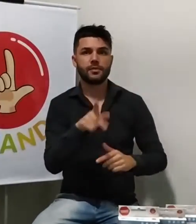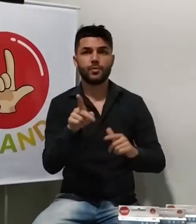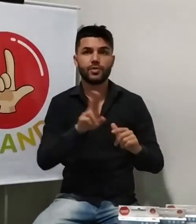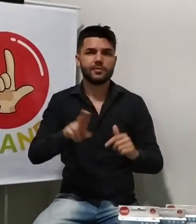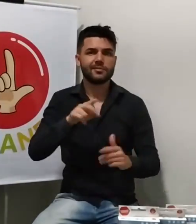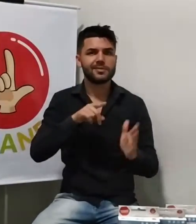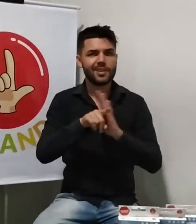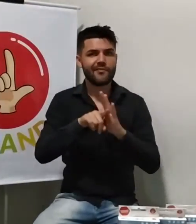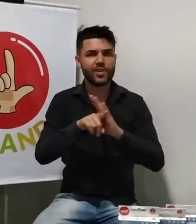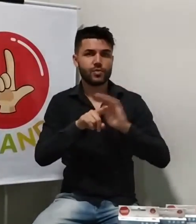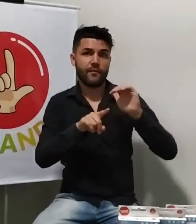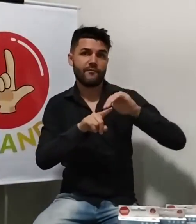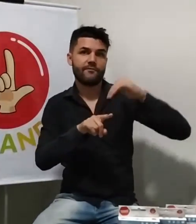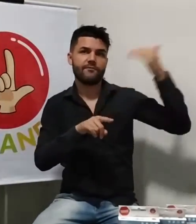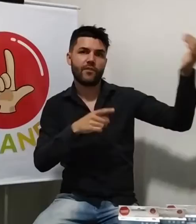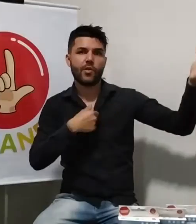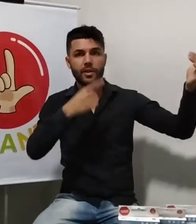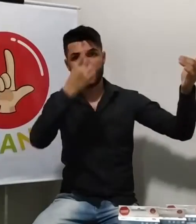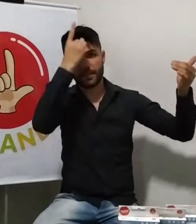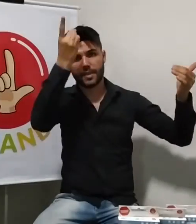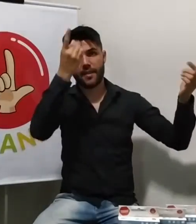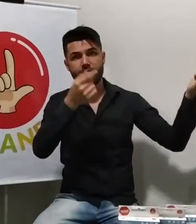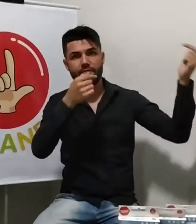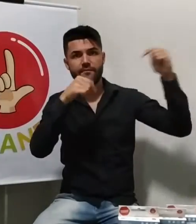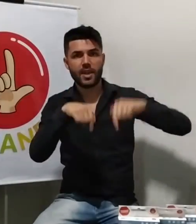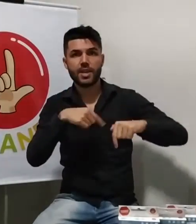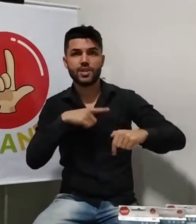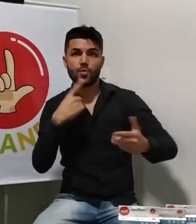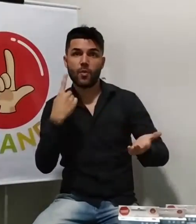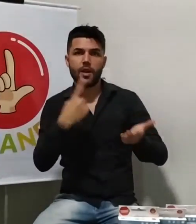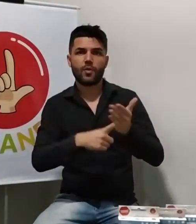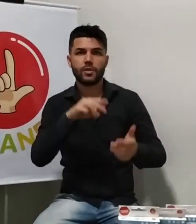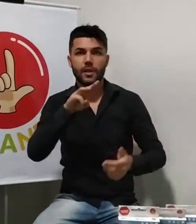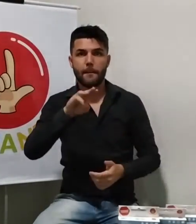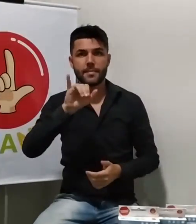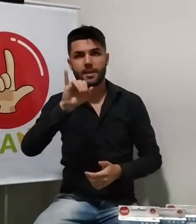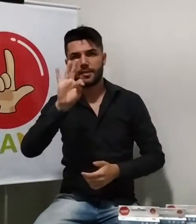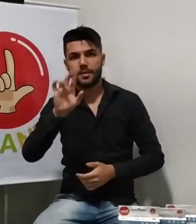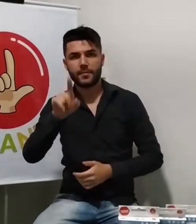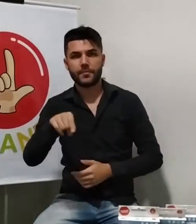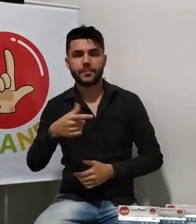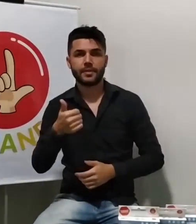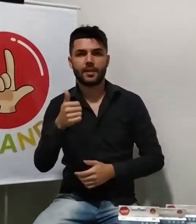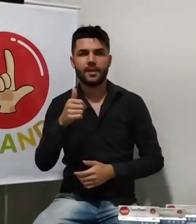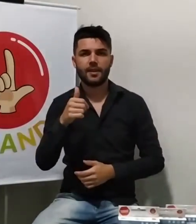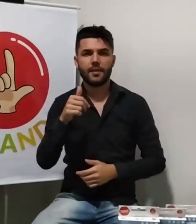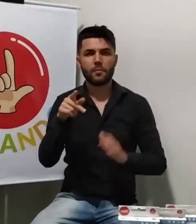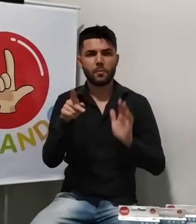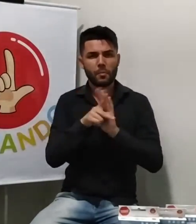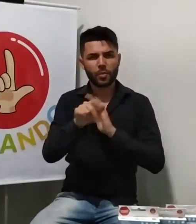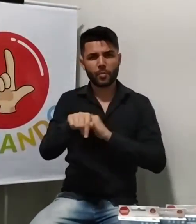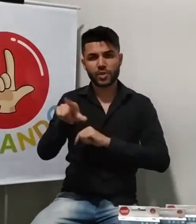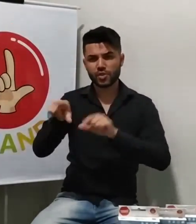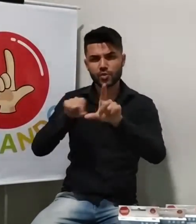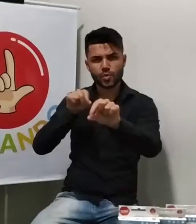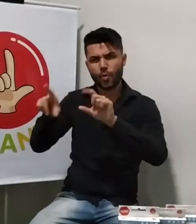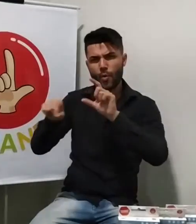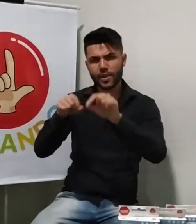dica, né? Se você estiver viajando, se você enxergar algum indiano por perto, senta do lado do cara e mostra a ideia pra ele, né? Eles são inteligentes demais. Eu falei, cara,